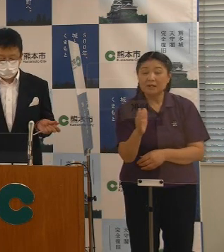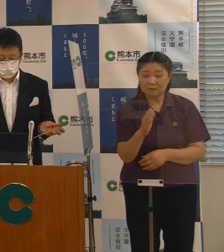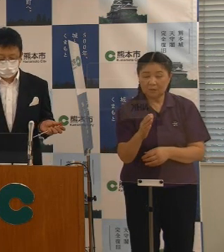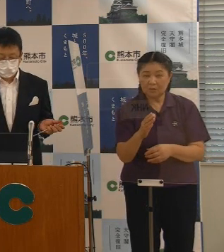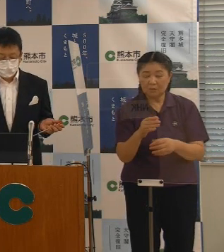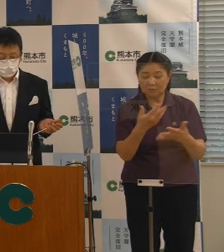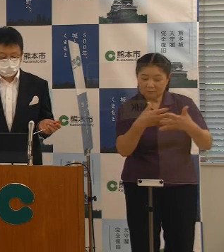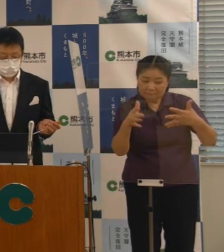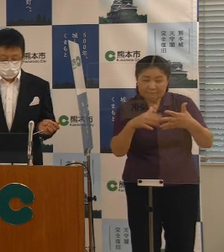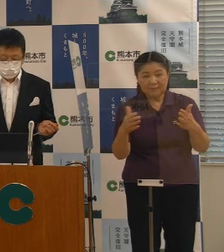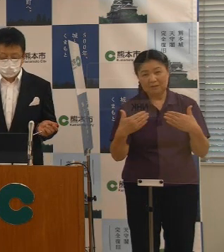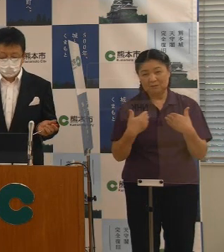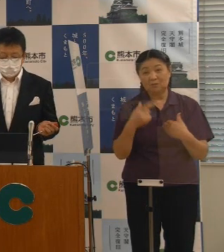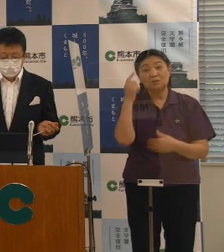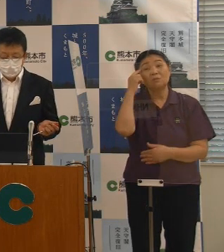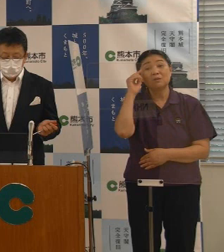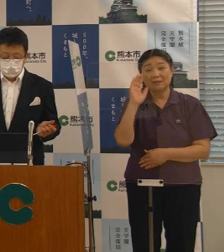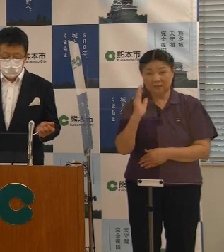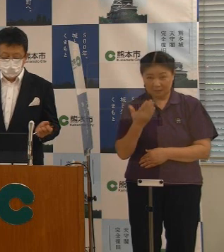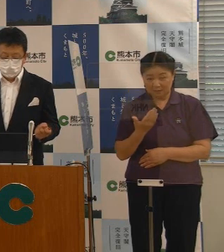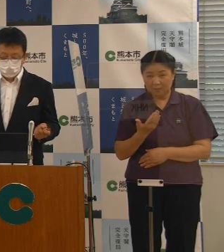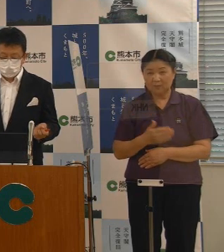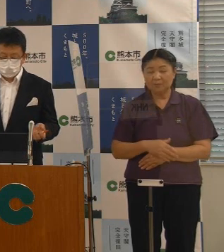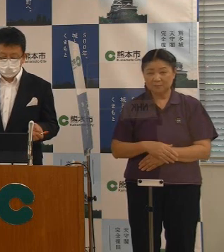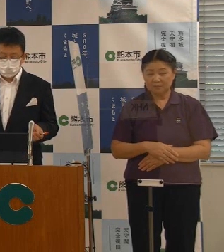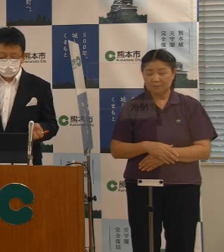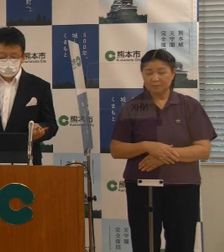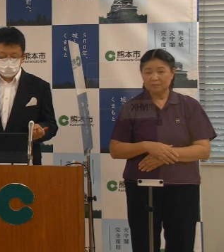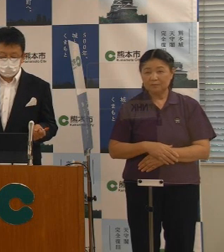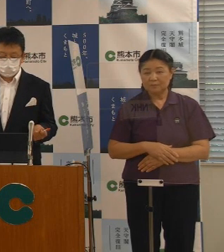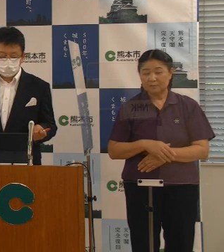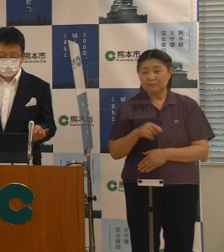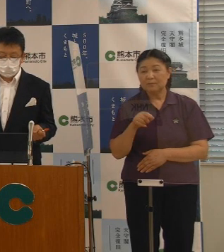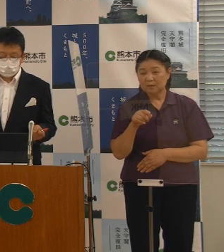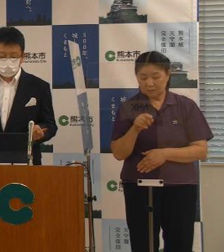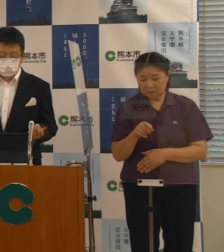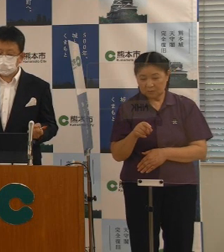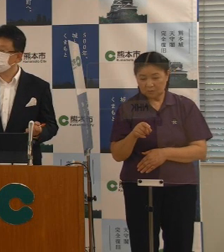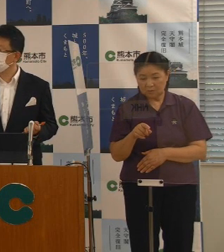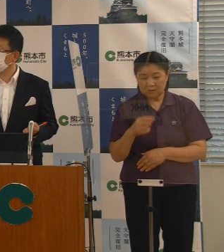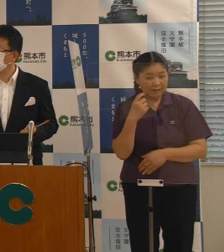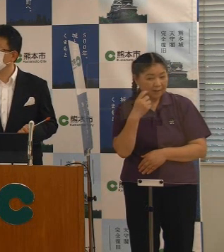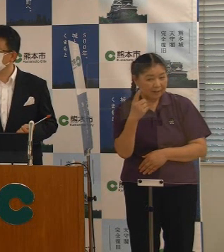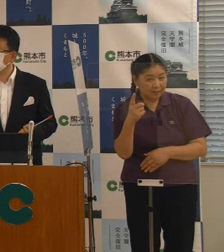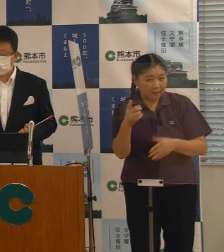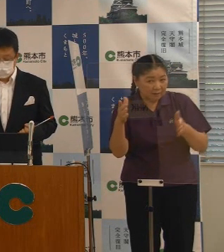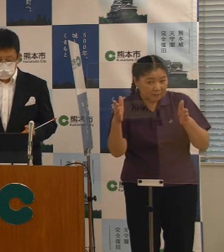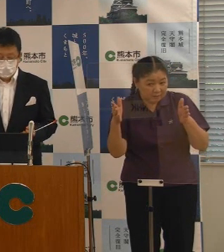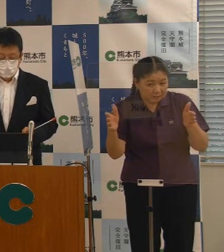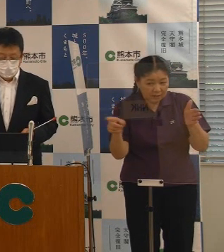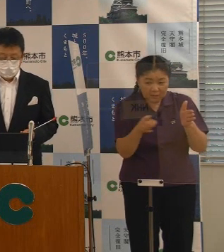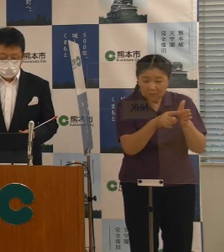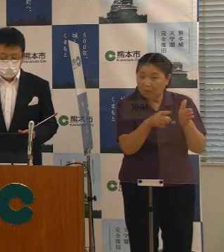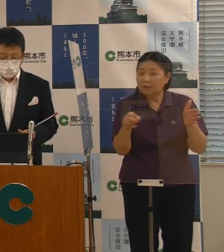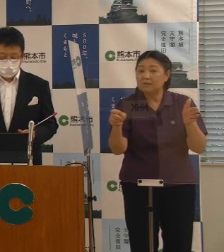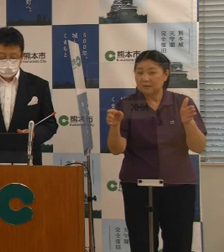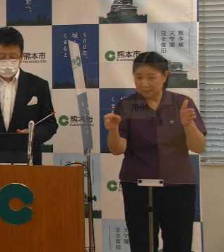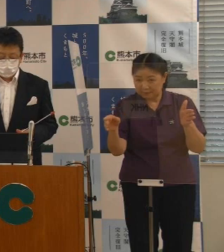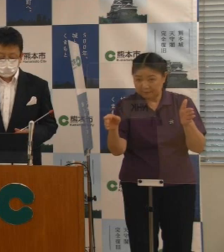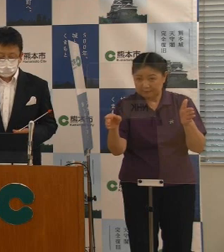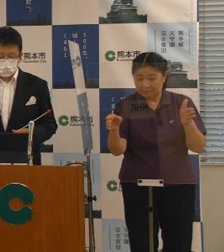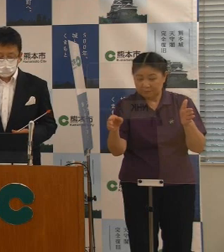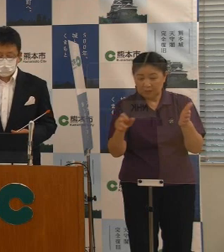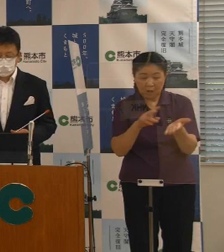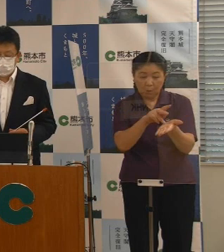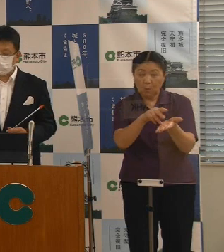確かなと思いますが、まあ、それでも、まあ、この約1ヶ月ぐらいの間でですね、